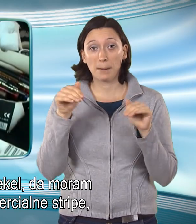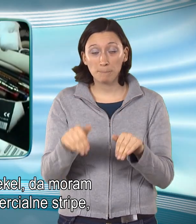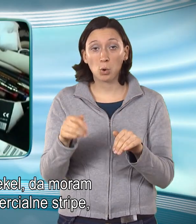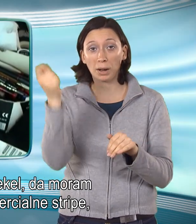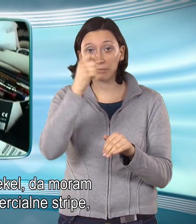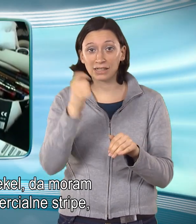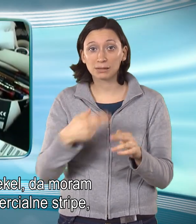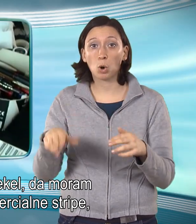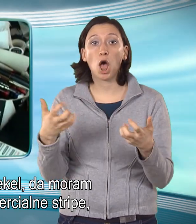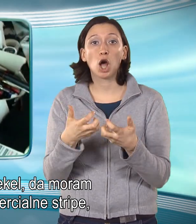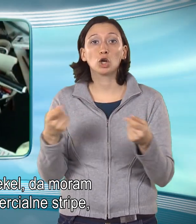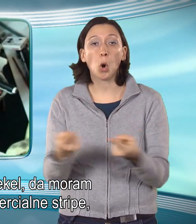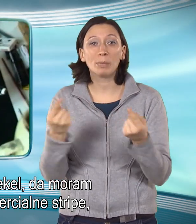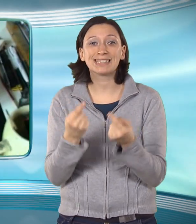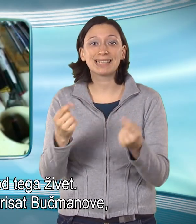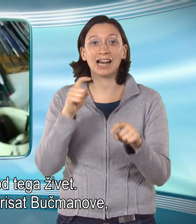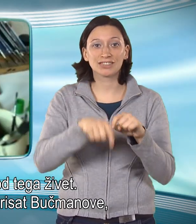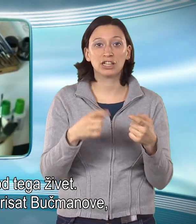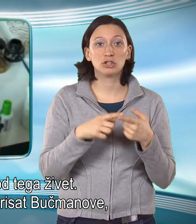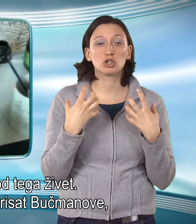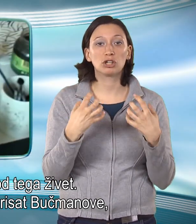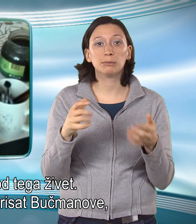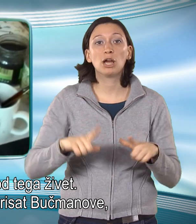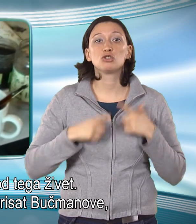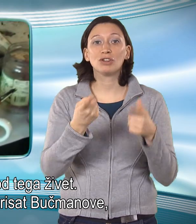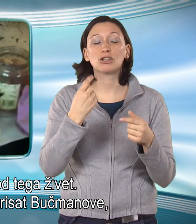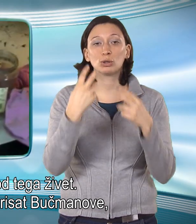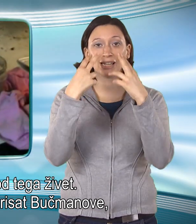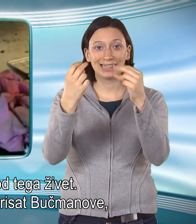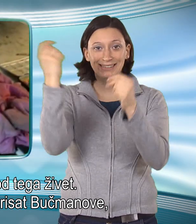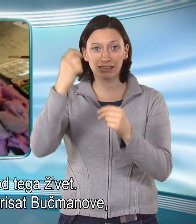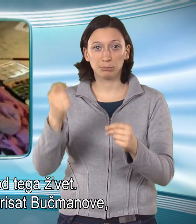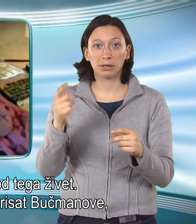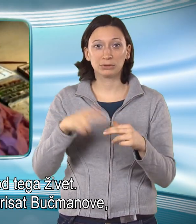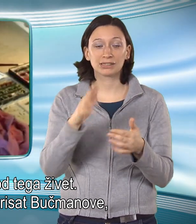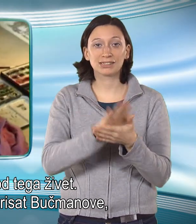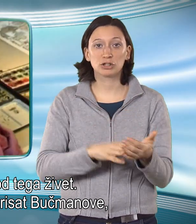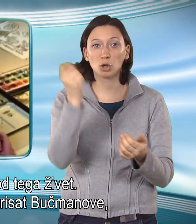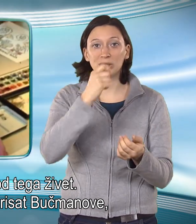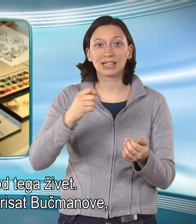risati bolj komercialne stvari, če hočem od stripa živeti, ne. Tako sem pa začel te Bučmanove risati